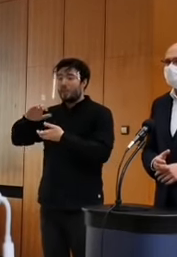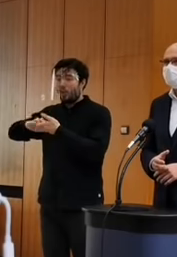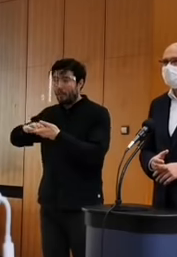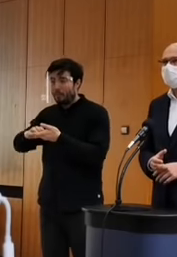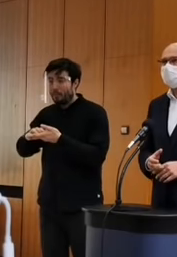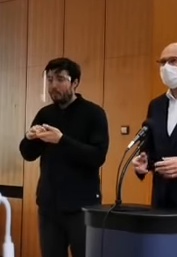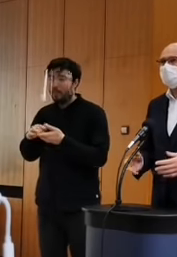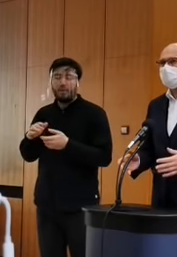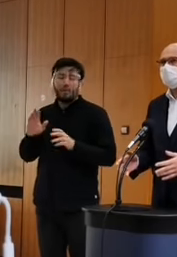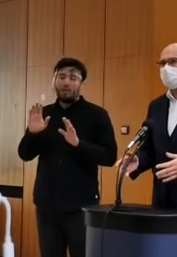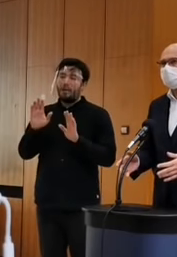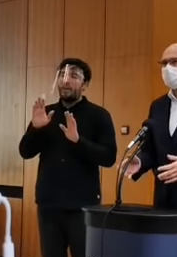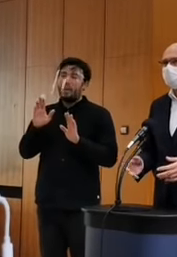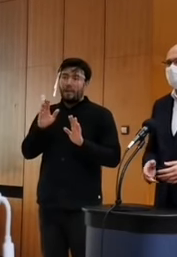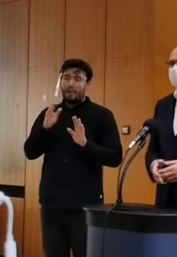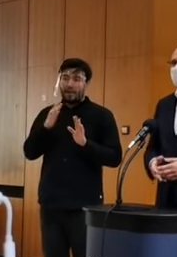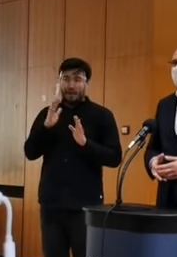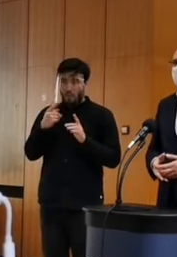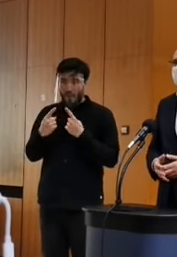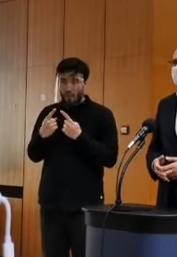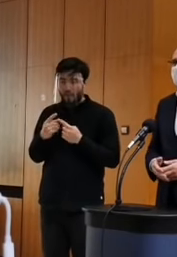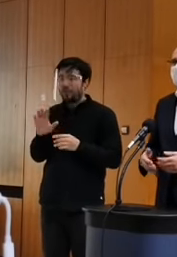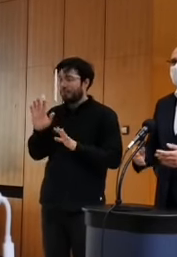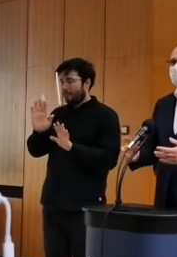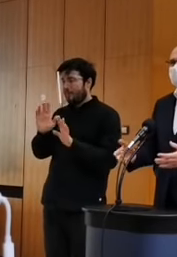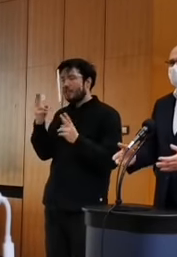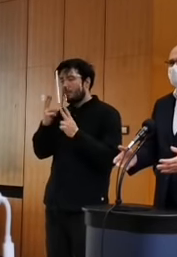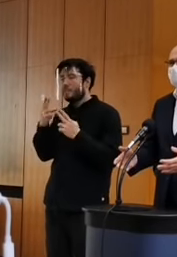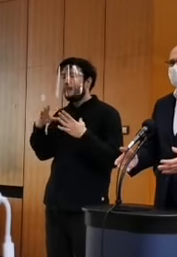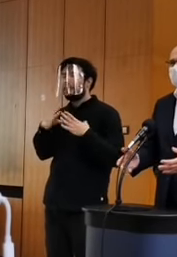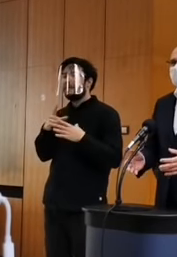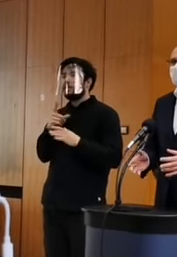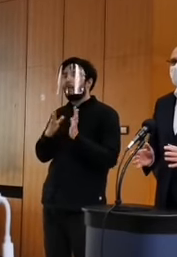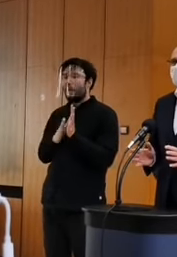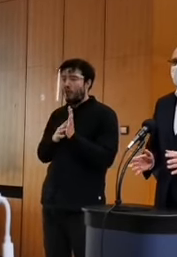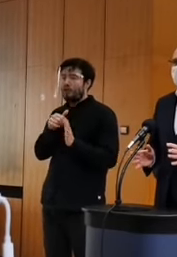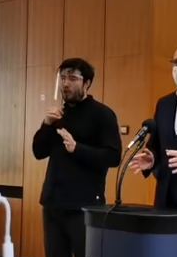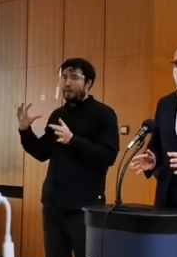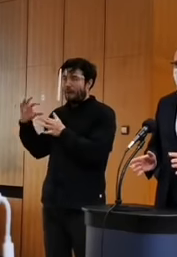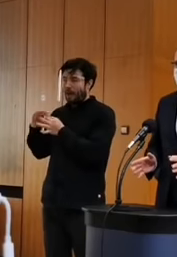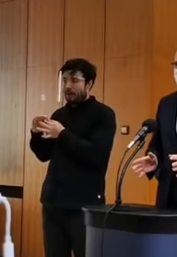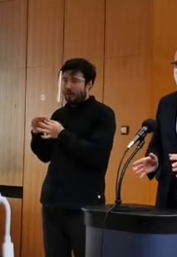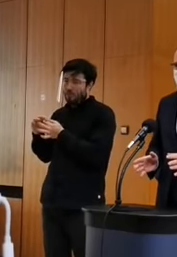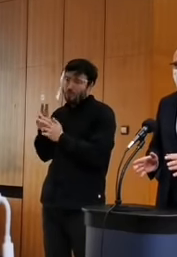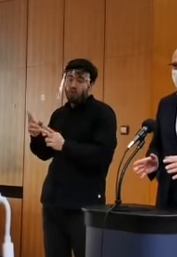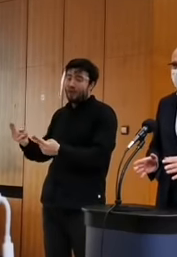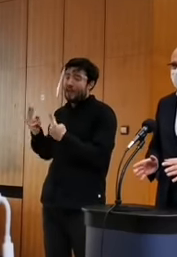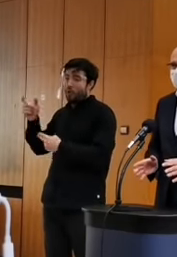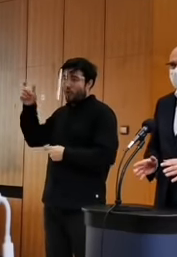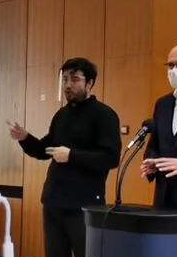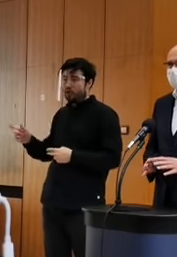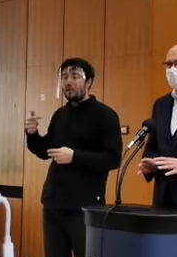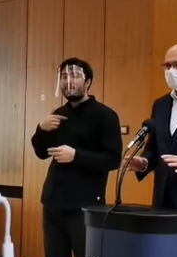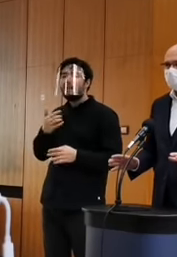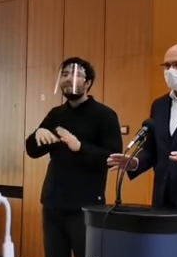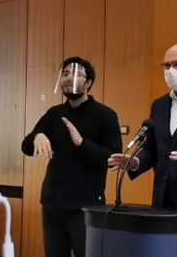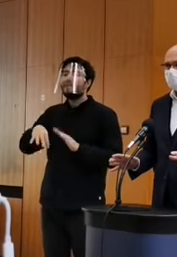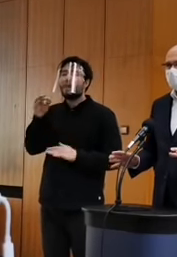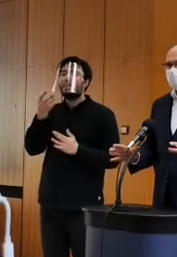Samozrejme, že pán Matovič je pre mňa partner, možno najdôležitejší. My nijak nespochybňujeme volebné výsledky. Ja som